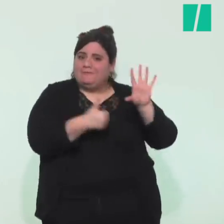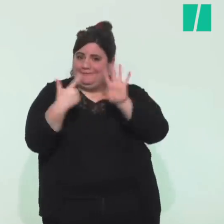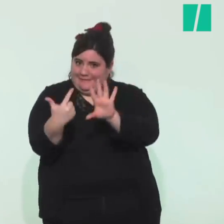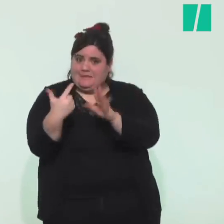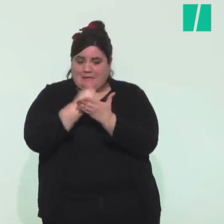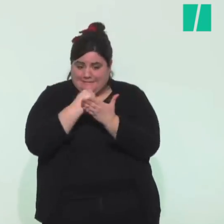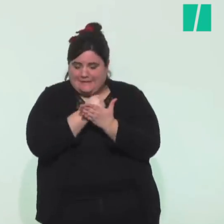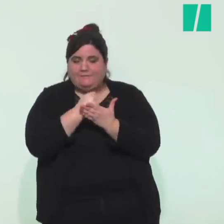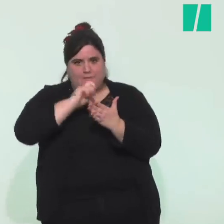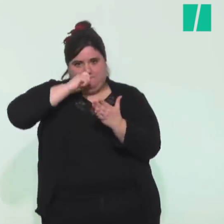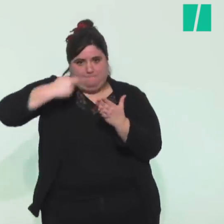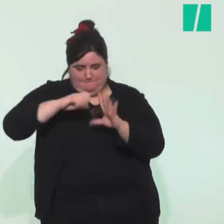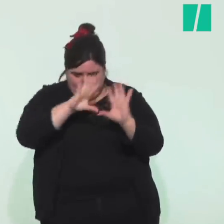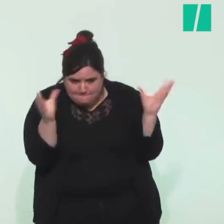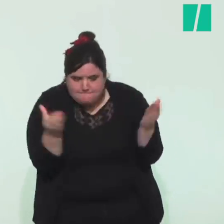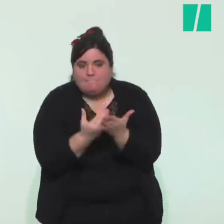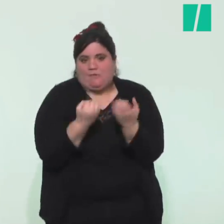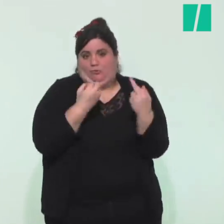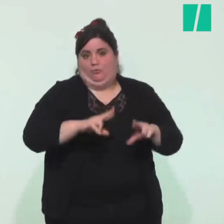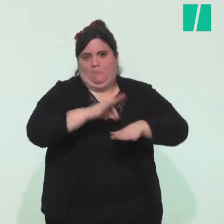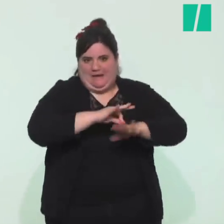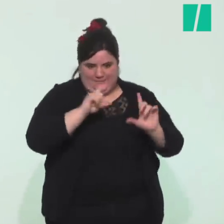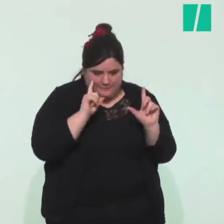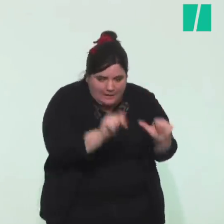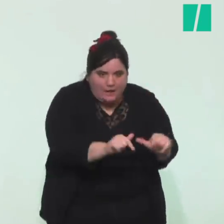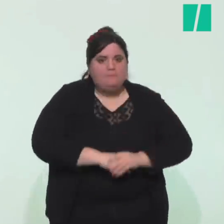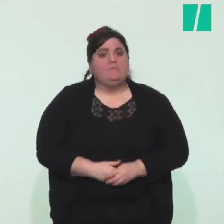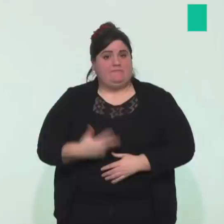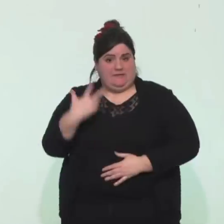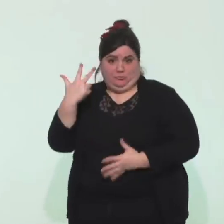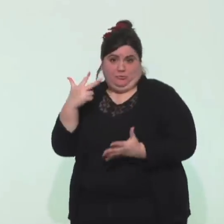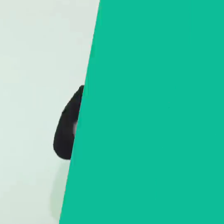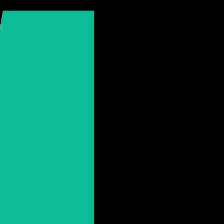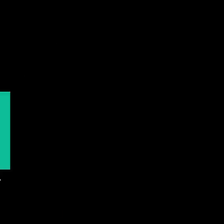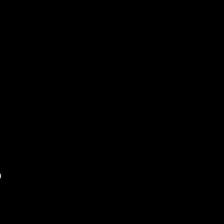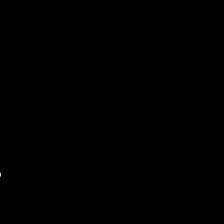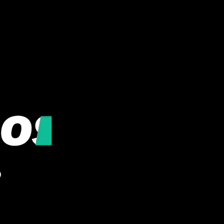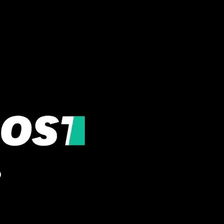par test PCR, soit 3 777 cas de plus.